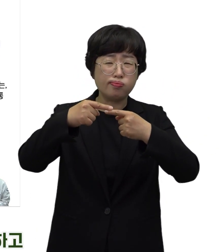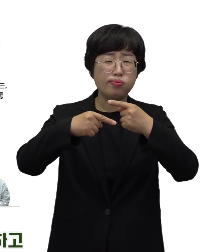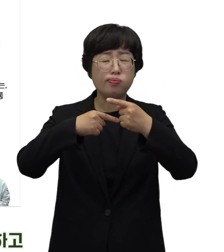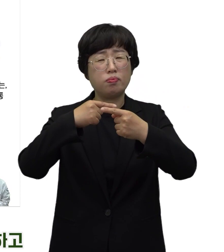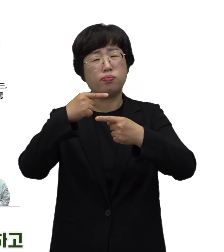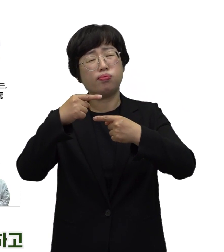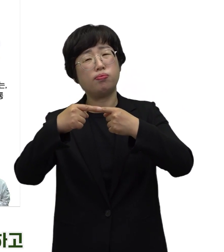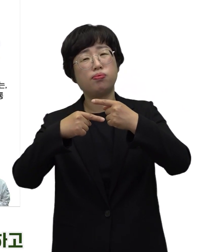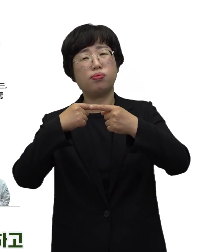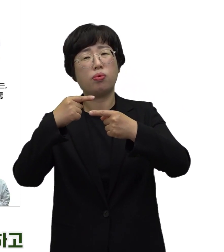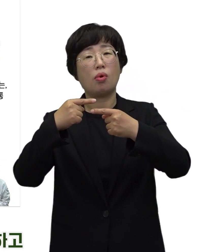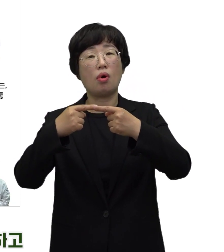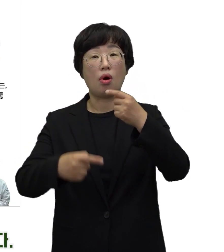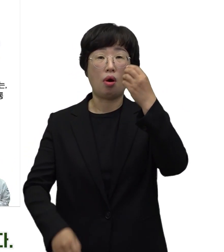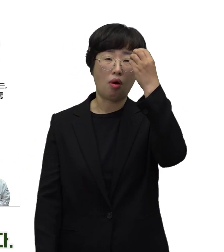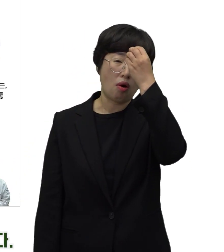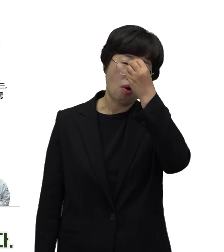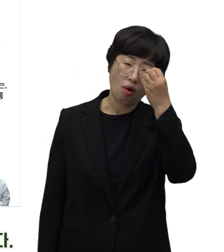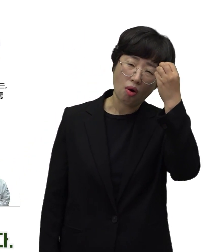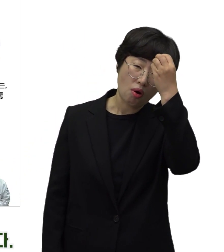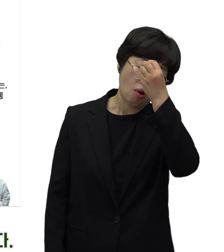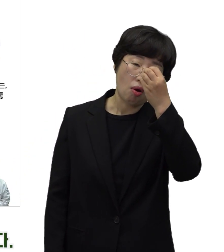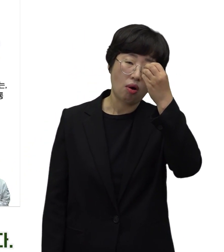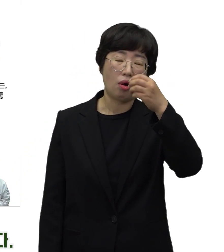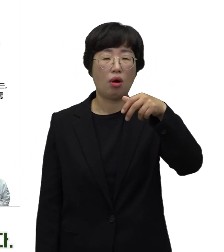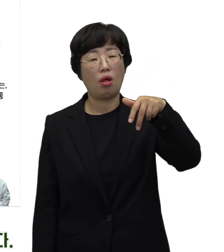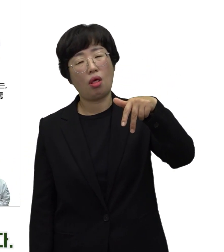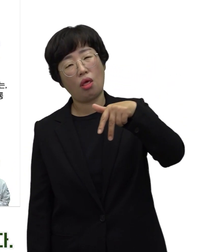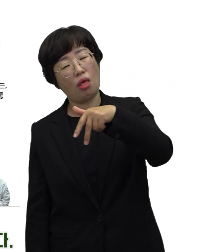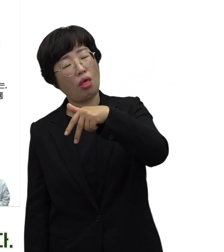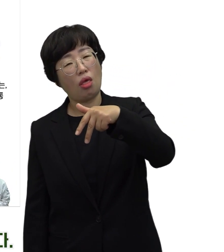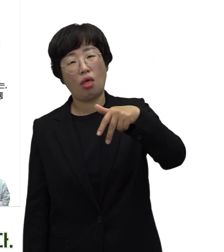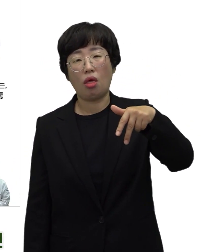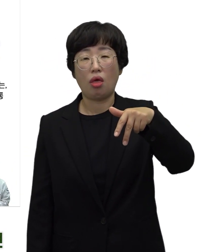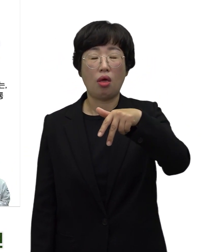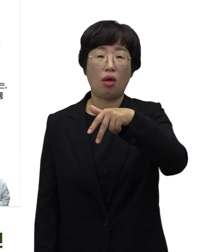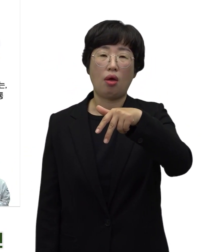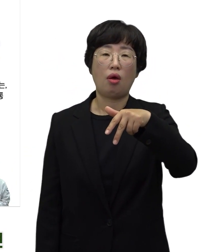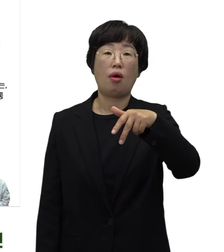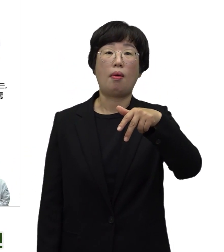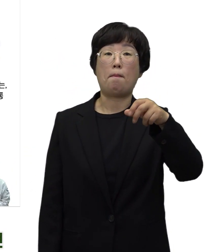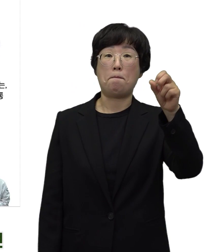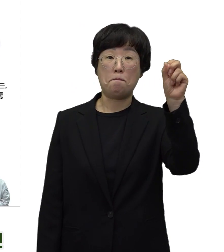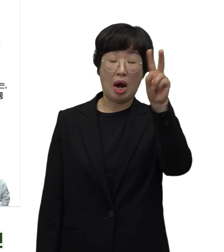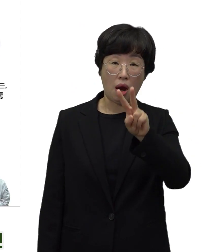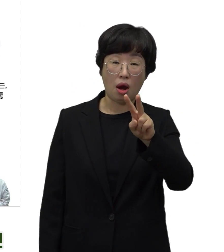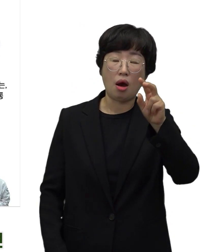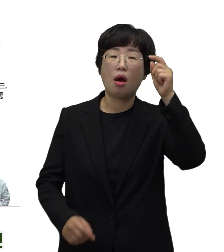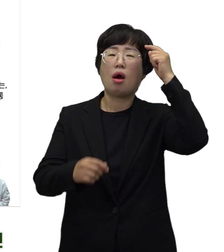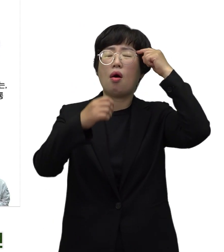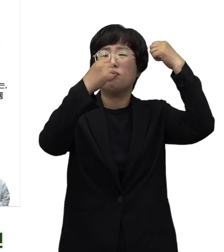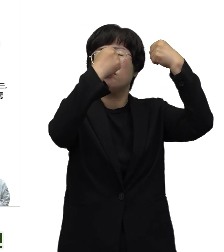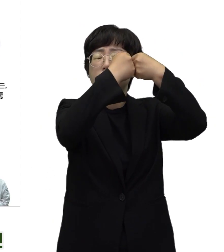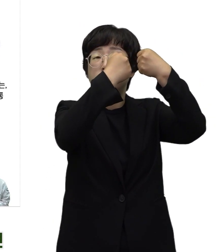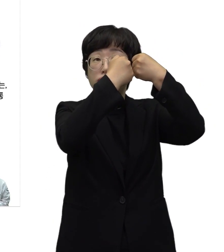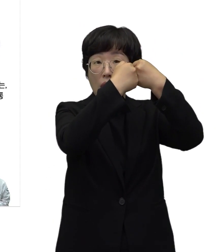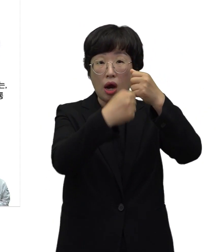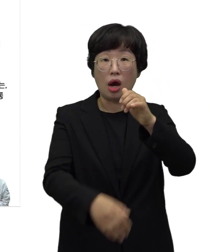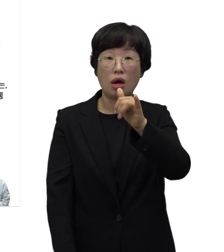잡기 어려우기도 하고 갑자기 심한 두통이 생기기도 합니다. 이런 증상이 혹시라도